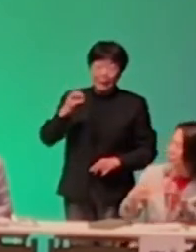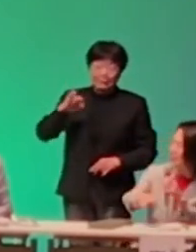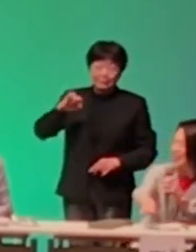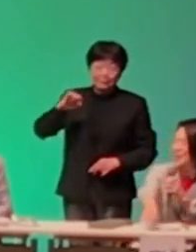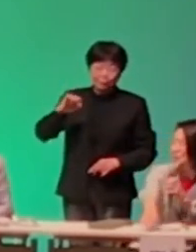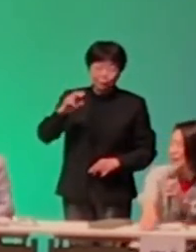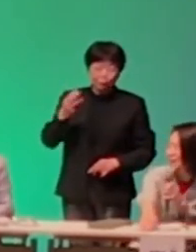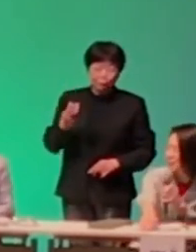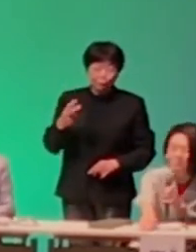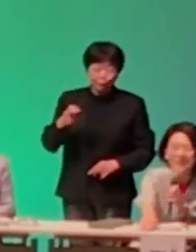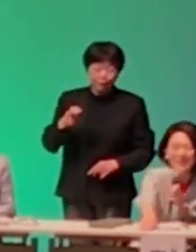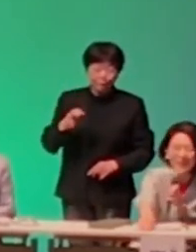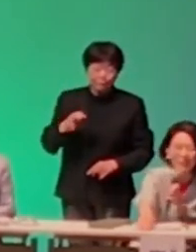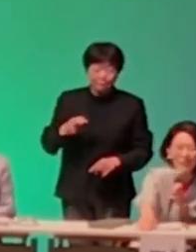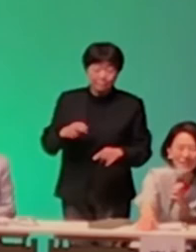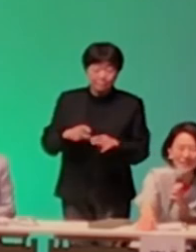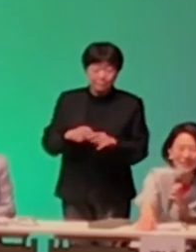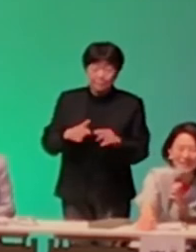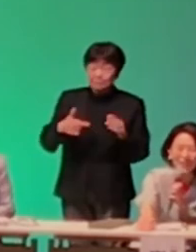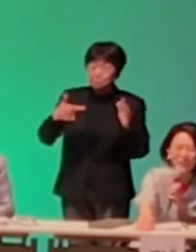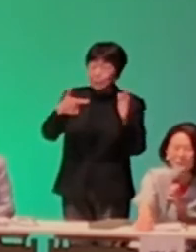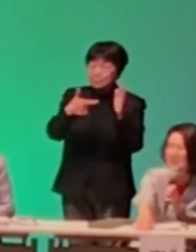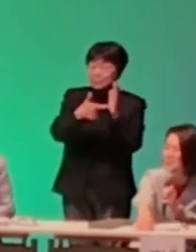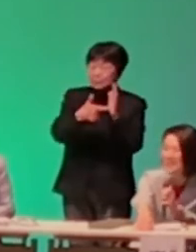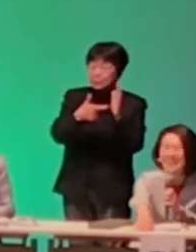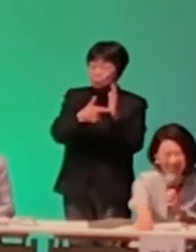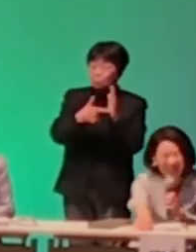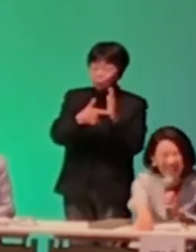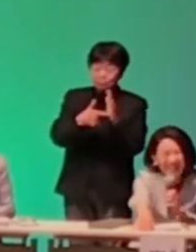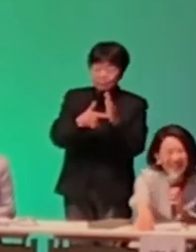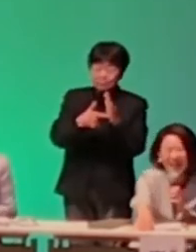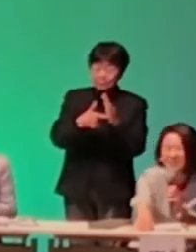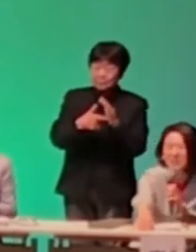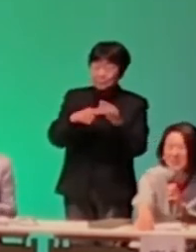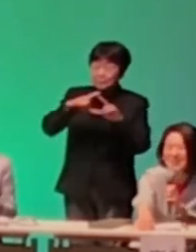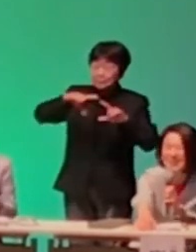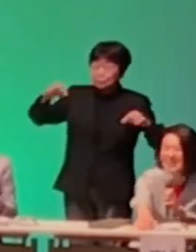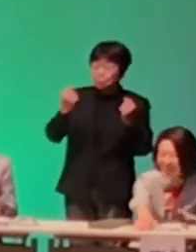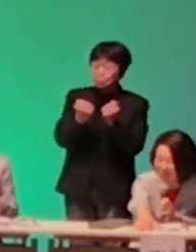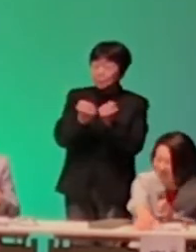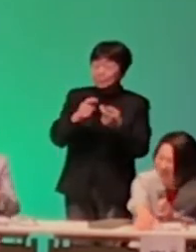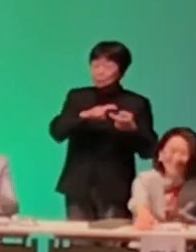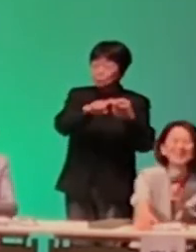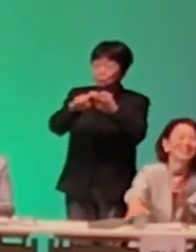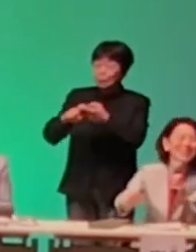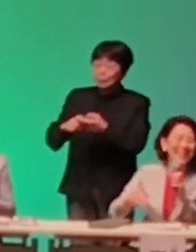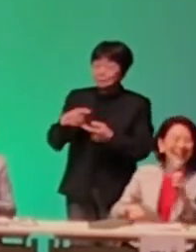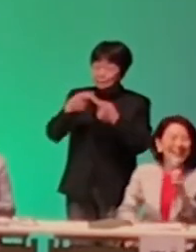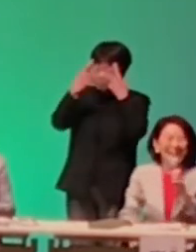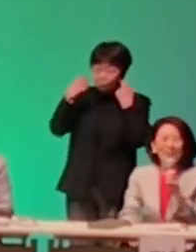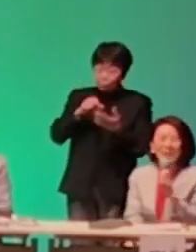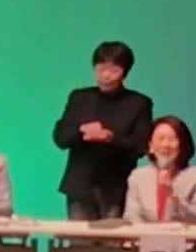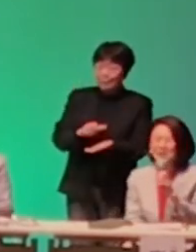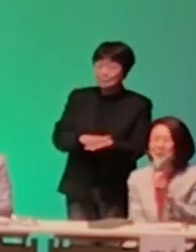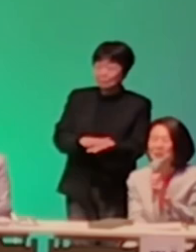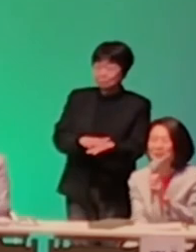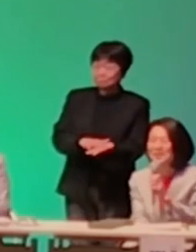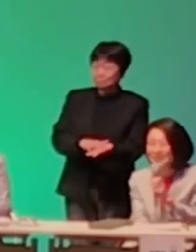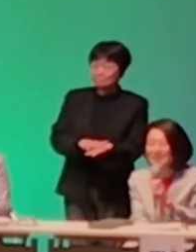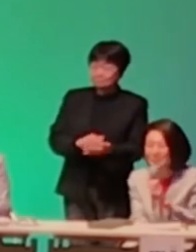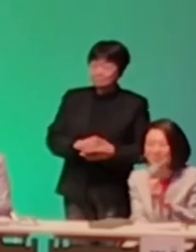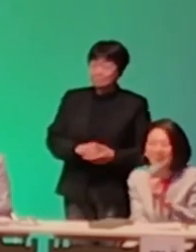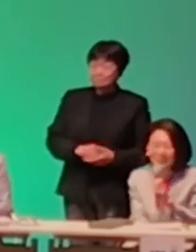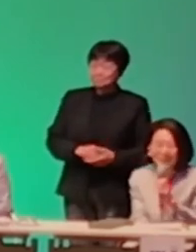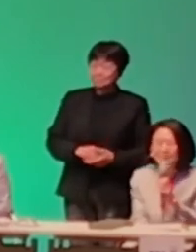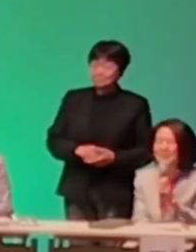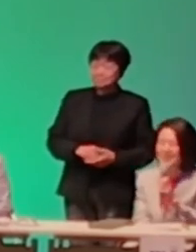おそらくここに書いてあるのは一般社団法人日本ユニバーサルマナー協会で、あの人一体誰なのと思ったかもしれませんが、これ実は同